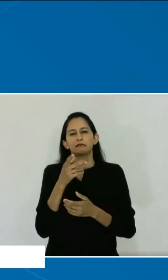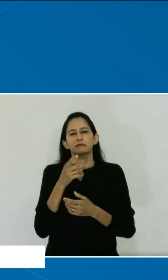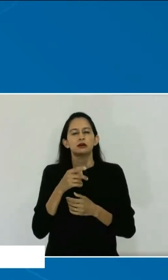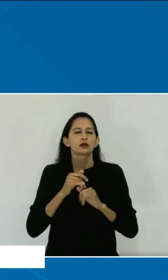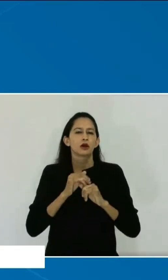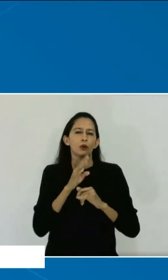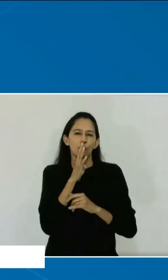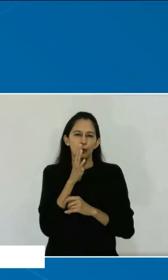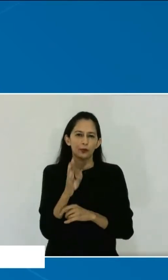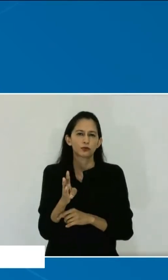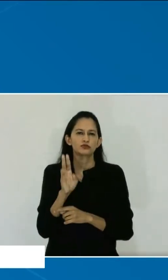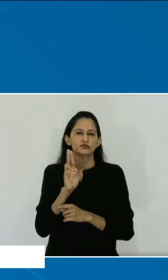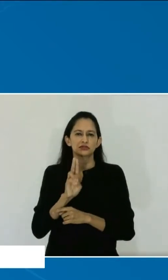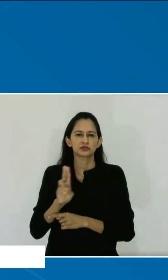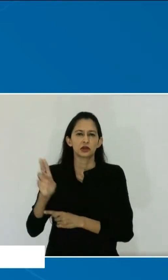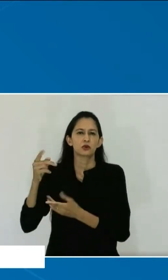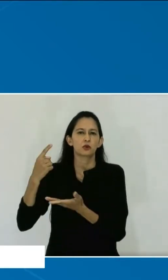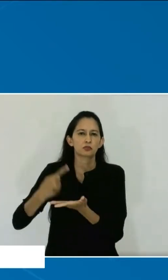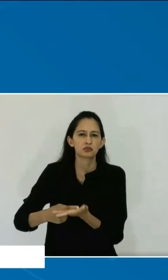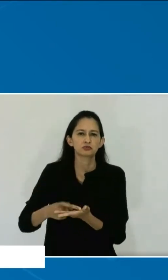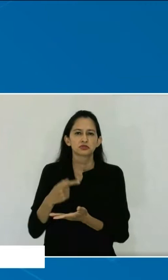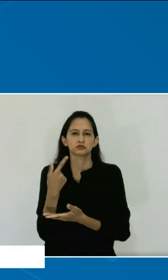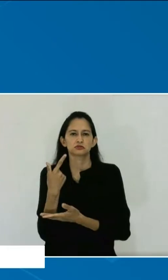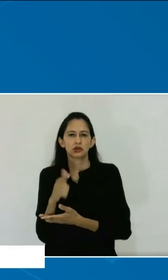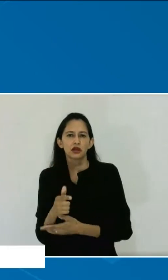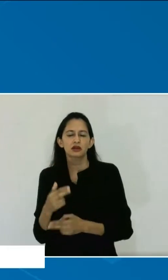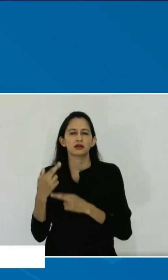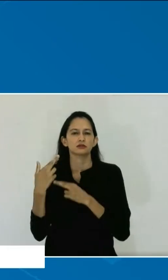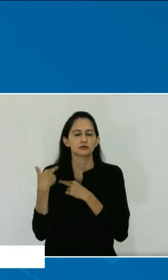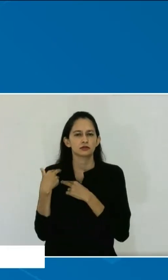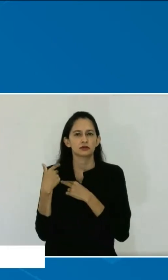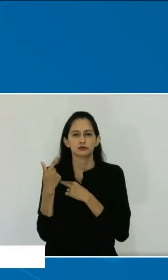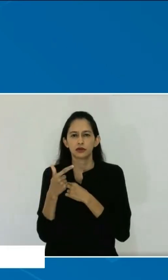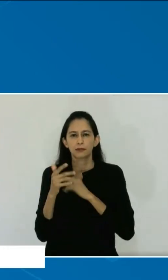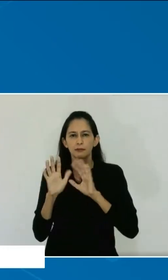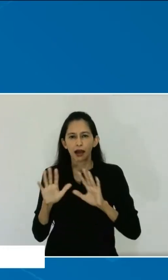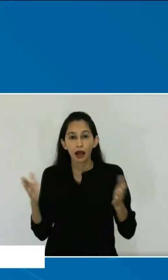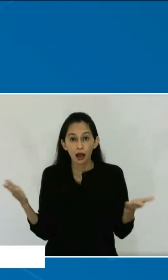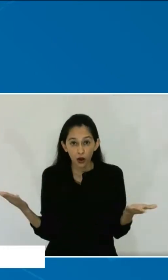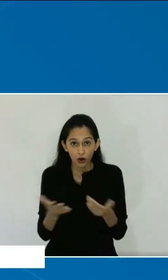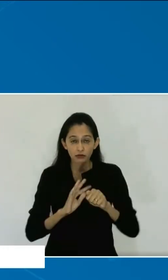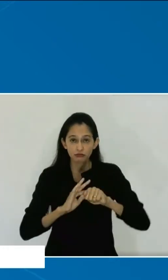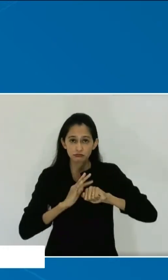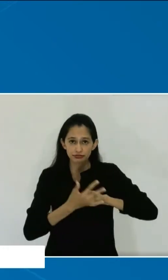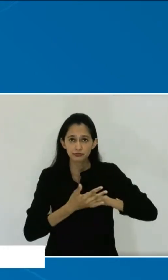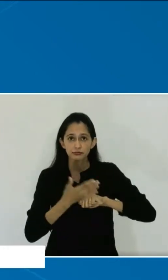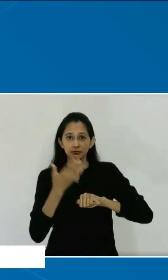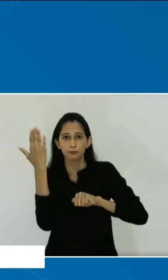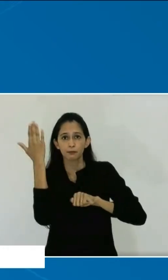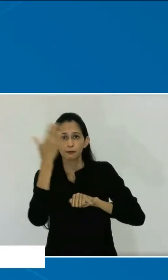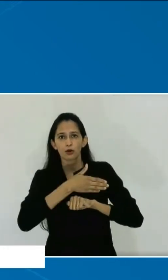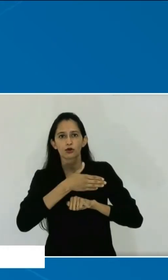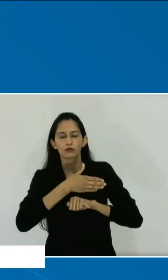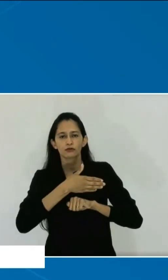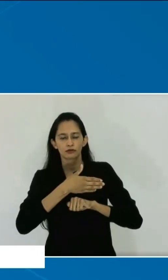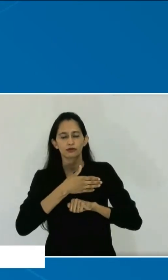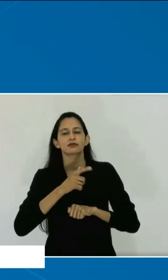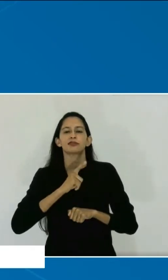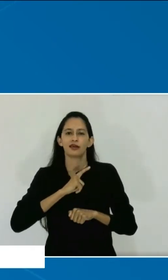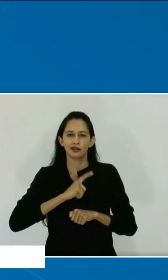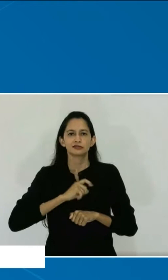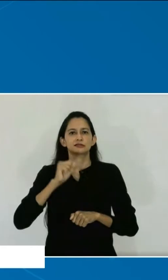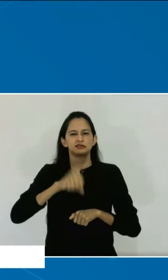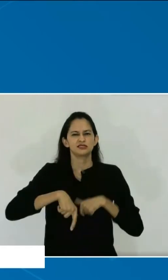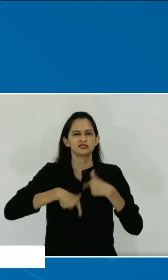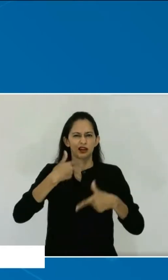onde as pessoas não têm compromisso, foi, sem dúvida nenhuma, né, as universidades federais foram,